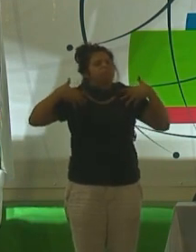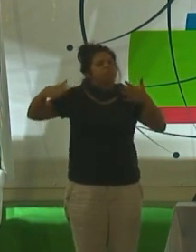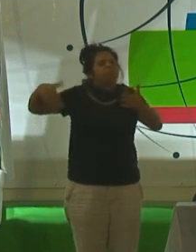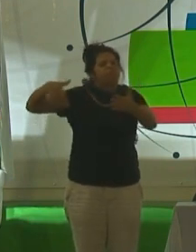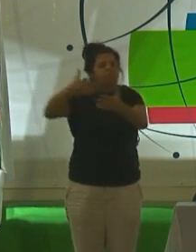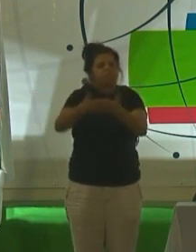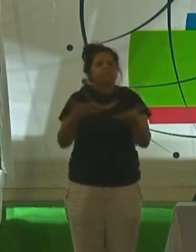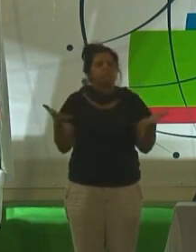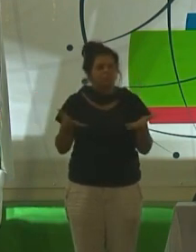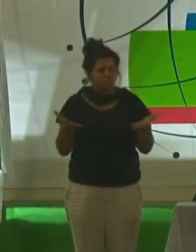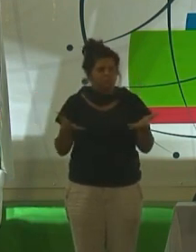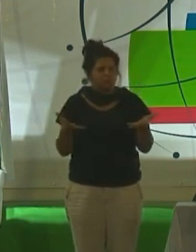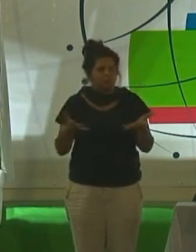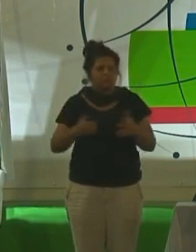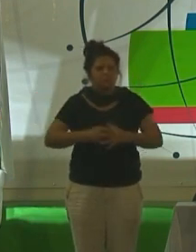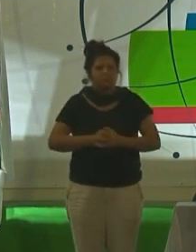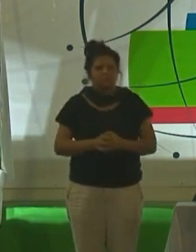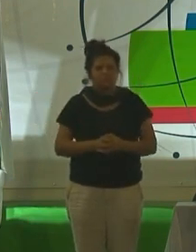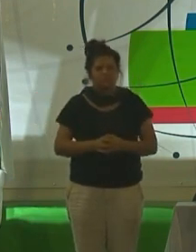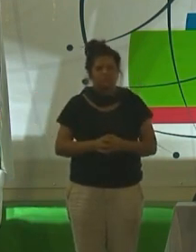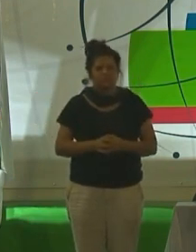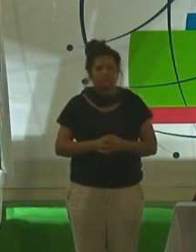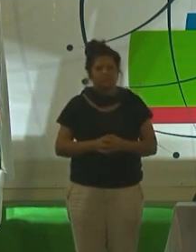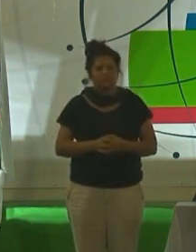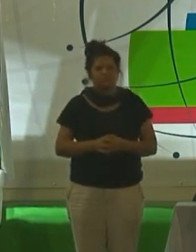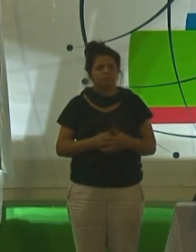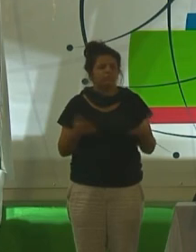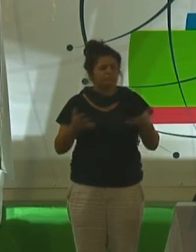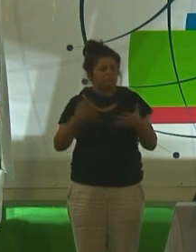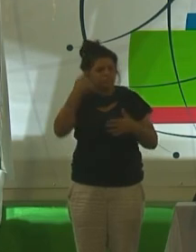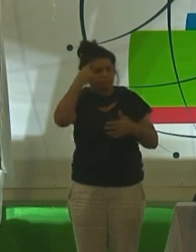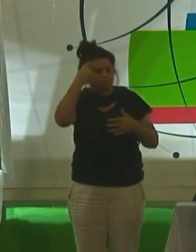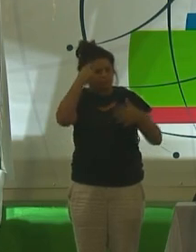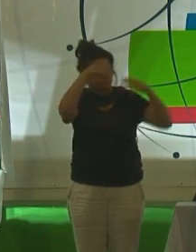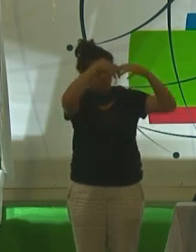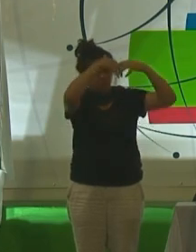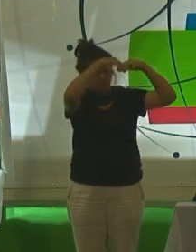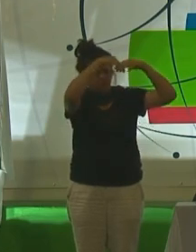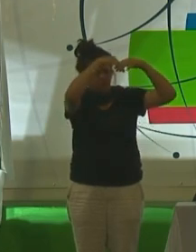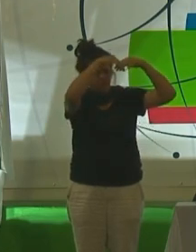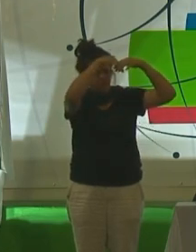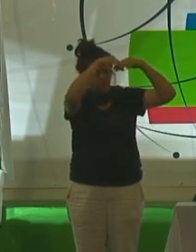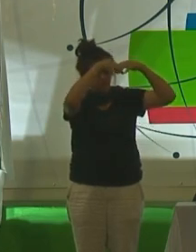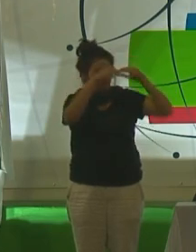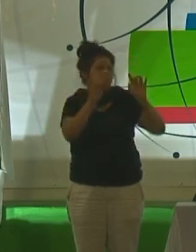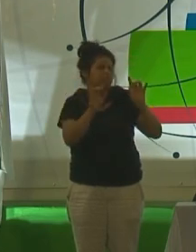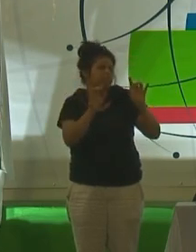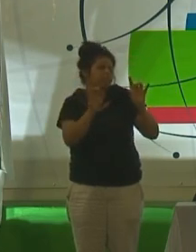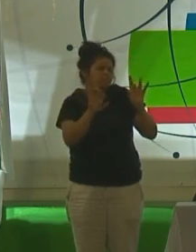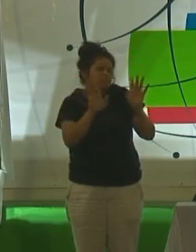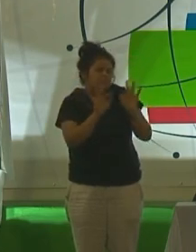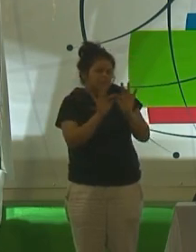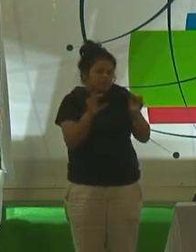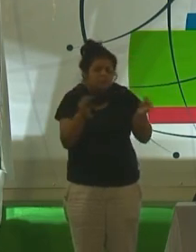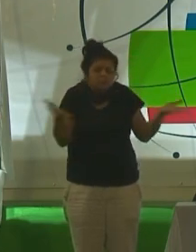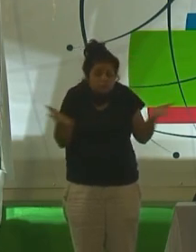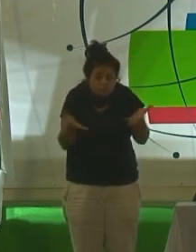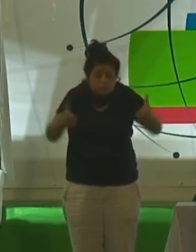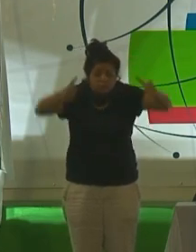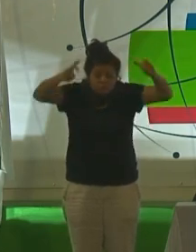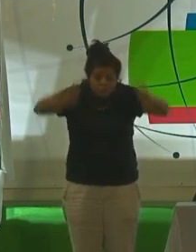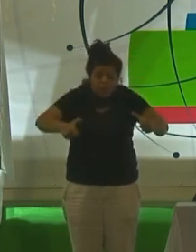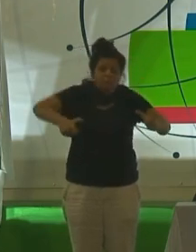já de algum tempo. E isso me faz pensar, né, que a gente precisa não só, né, estar nesse espaço,